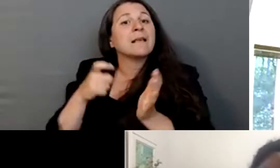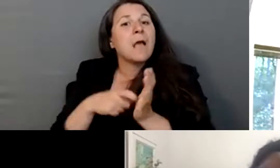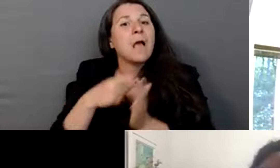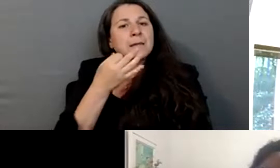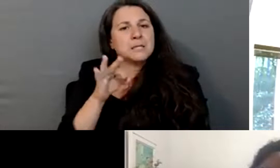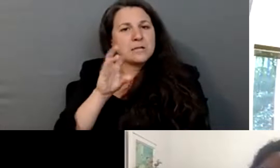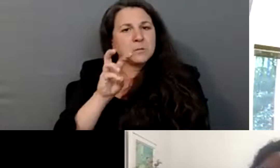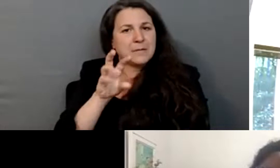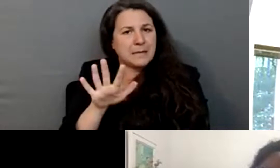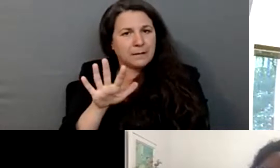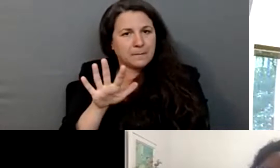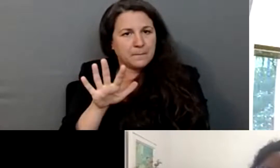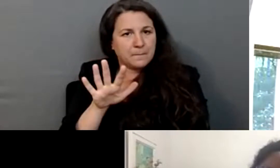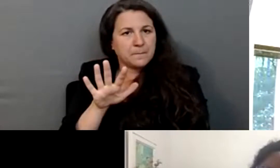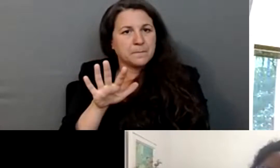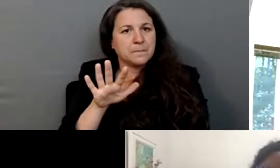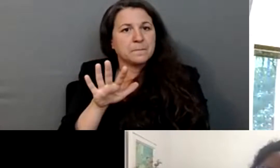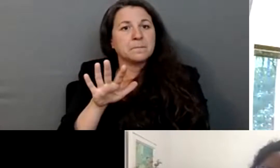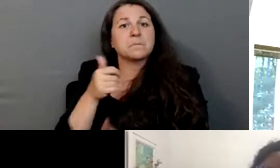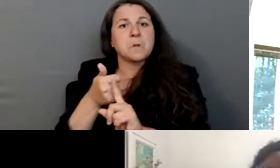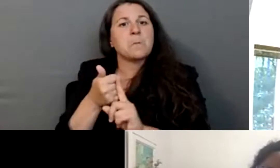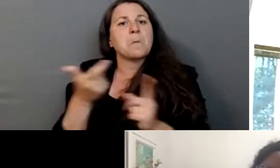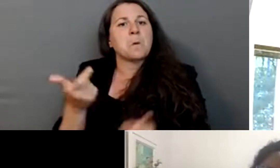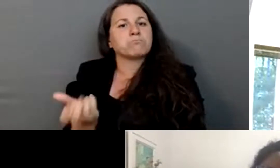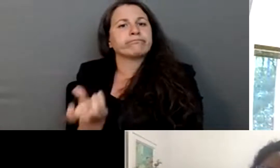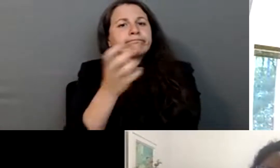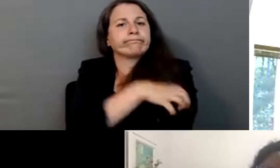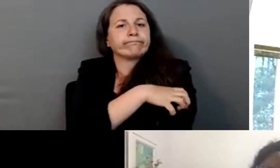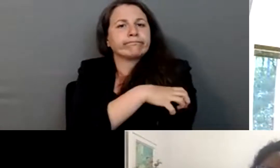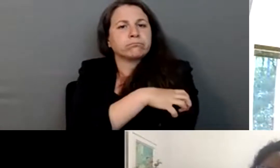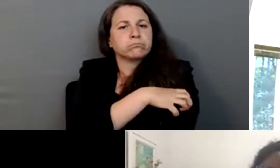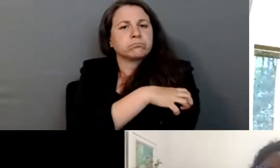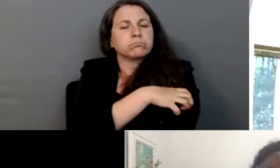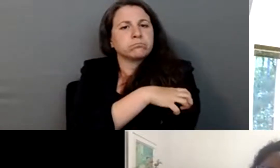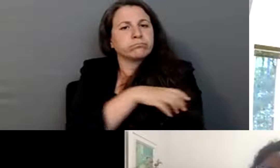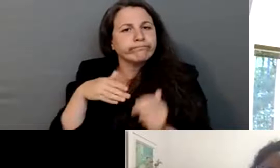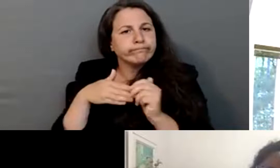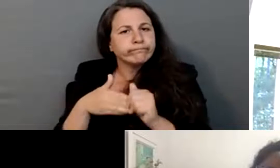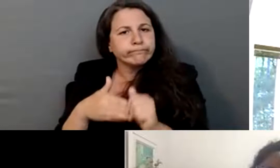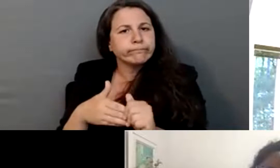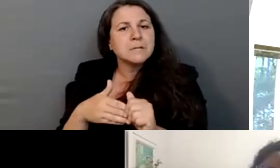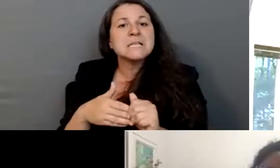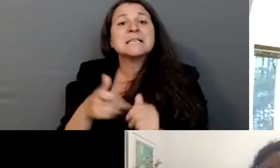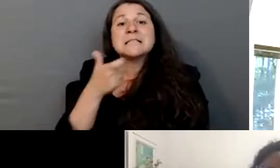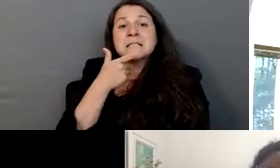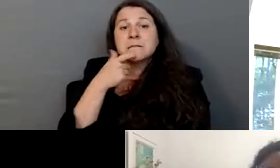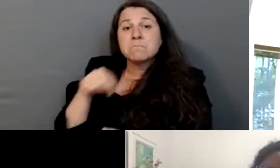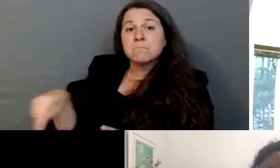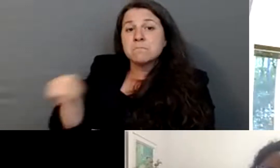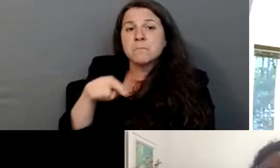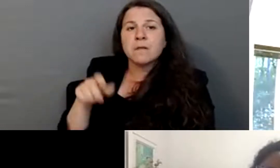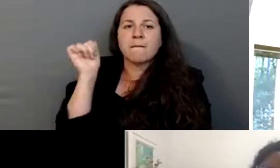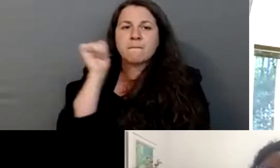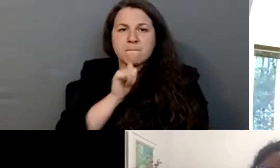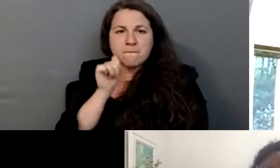1985, vise à donner des possibilités d'autodétermination et de développement du leadership aux femmes et aux filles handicapées. Karine